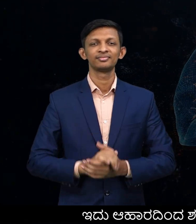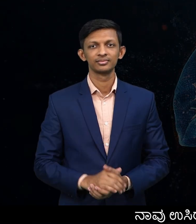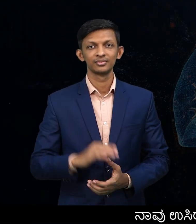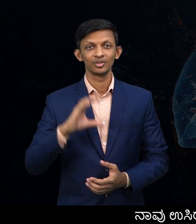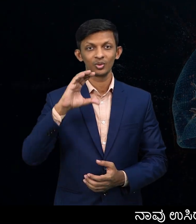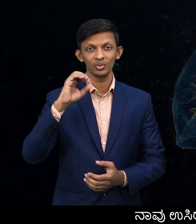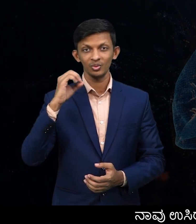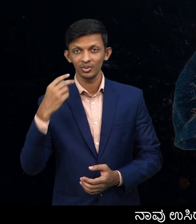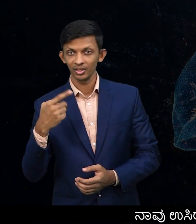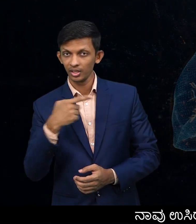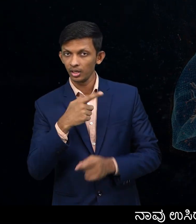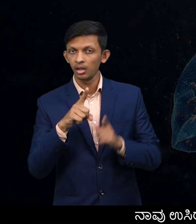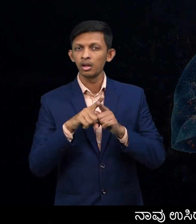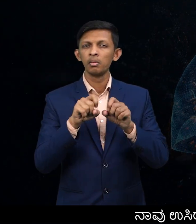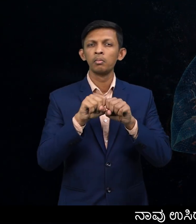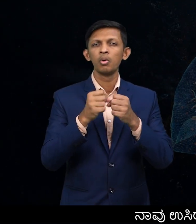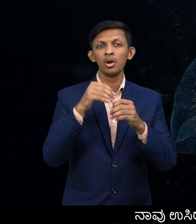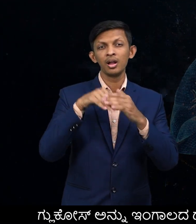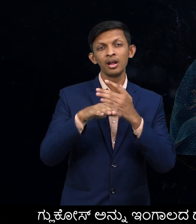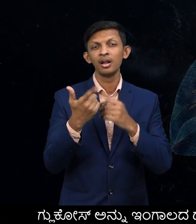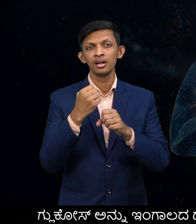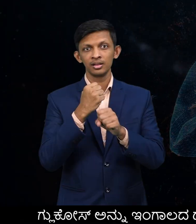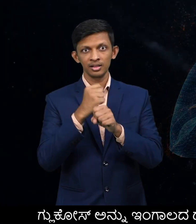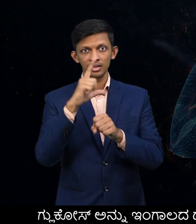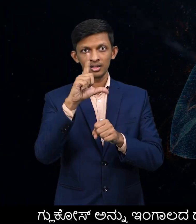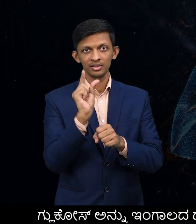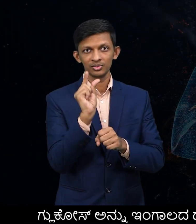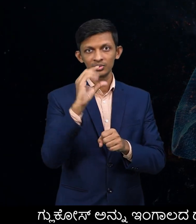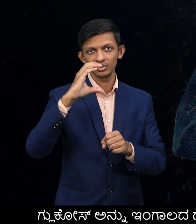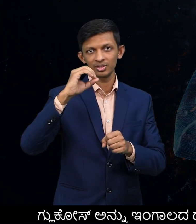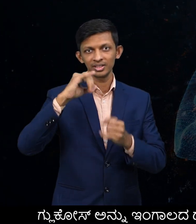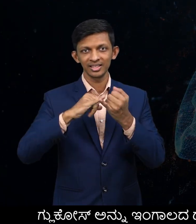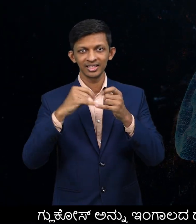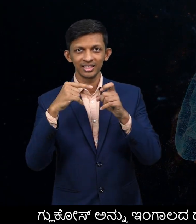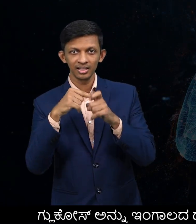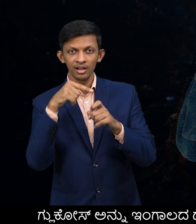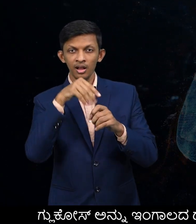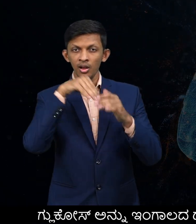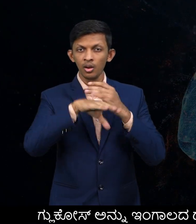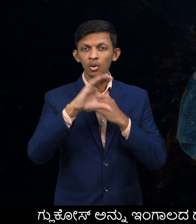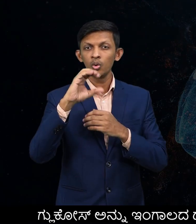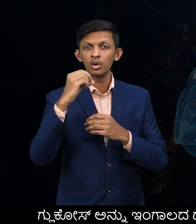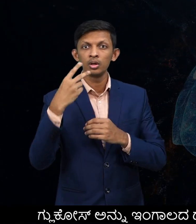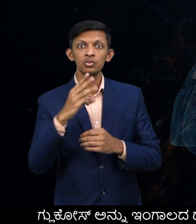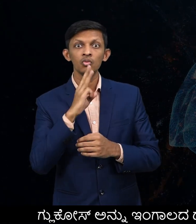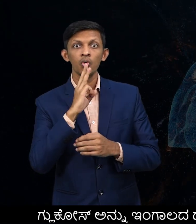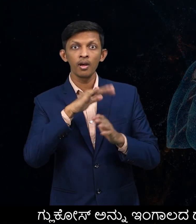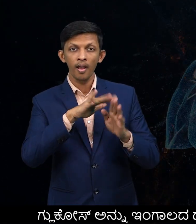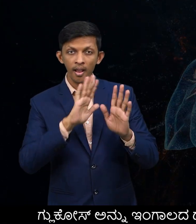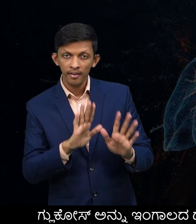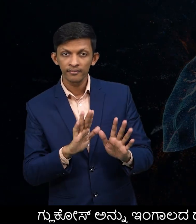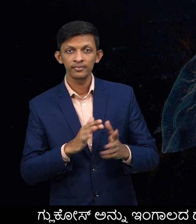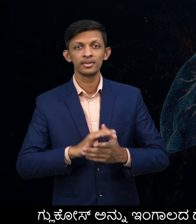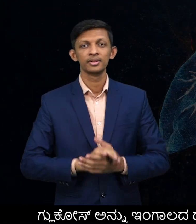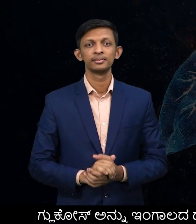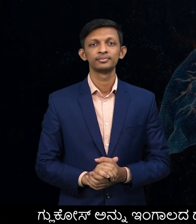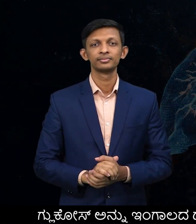ನಾವು ಉಸಿರಾಡುವ ಆಮ್ಲಜನಕವು ಗ್ಲೂಕೋಸ್ ಅನ್ನು ಇಂಗಾಲದ ಡೈಆಕ್ಸೈಡ್ ಮತ್ತು ನೀರಾಗಿ ವಿಭಜಿಸುತ್ತದೆ.